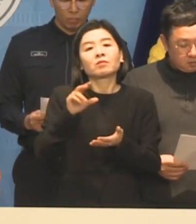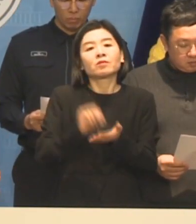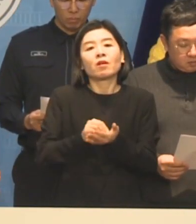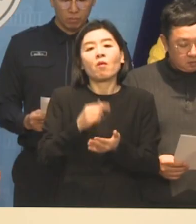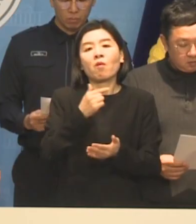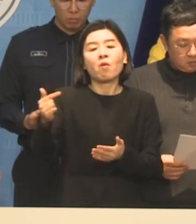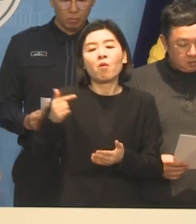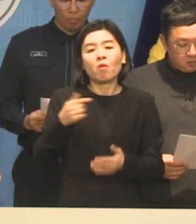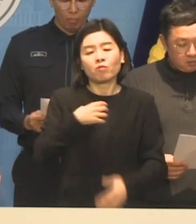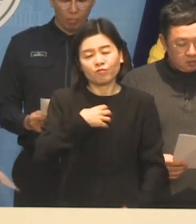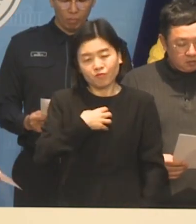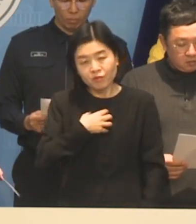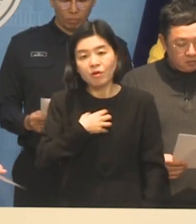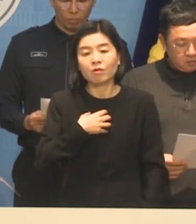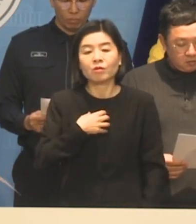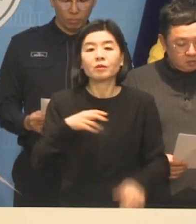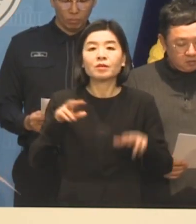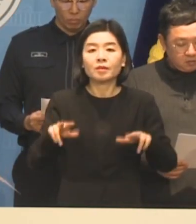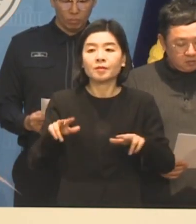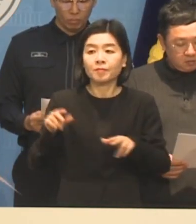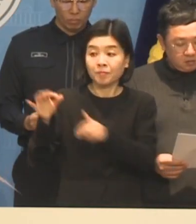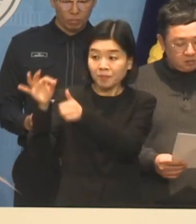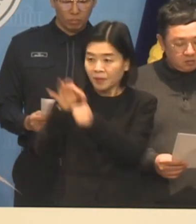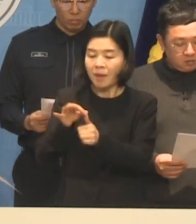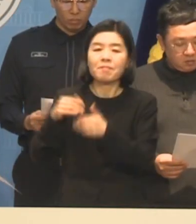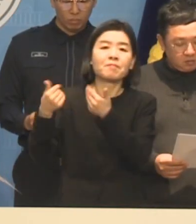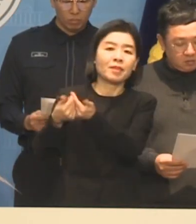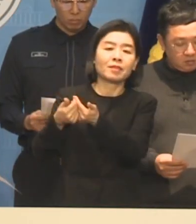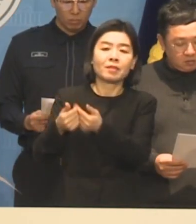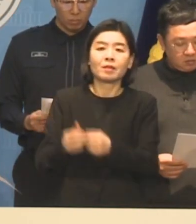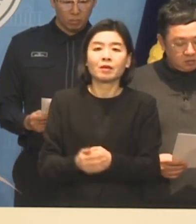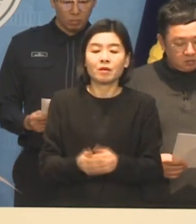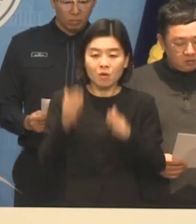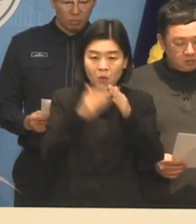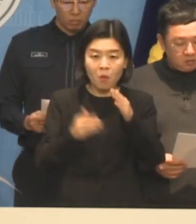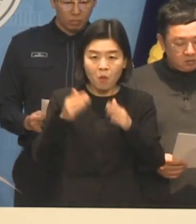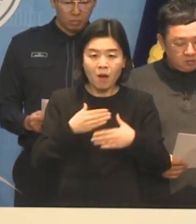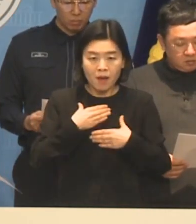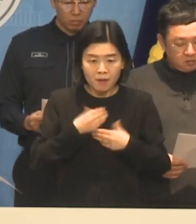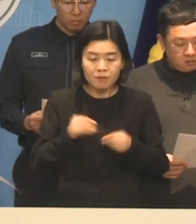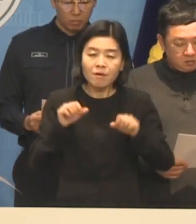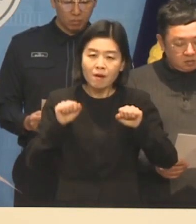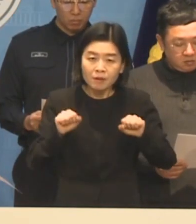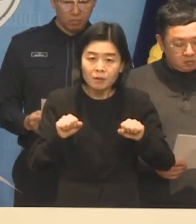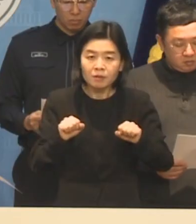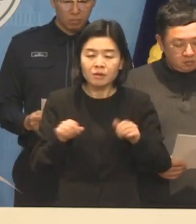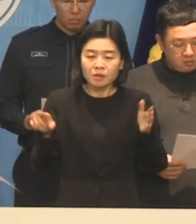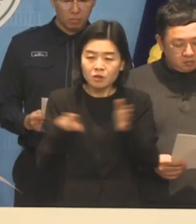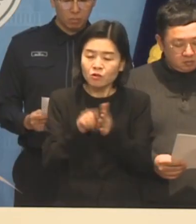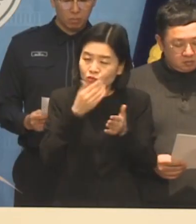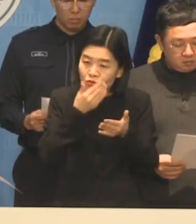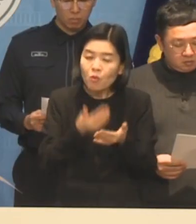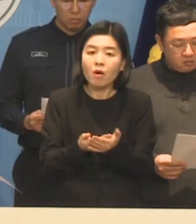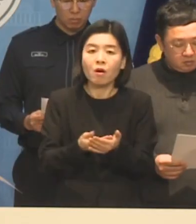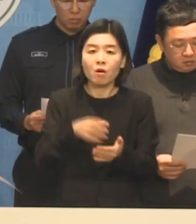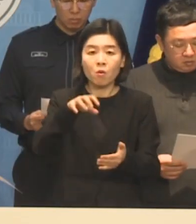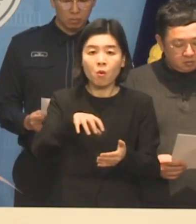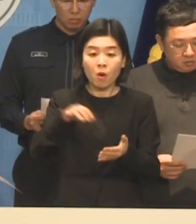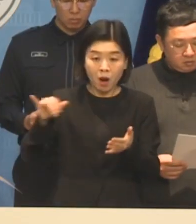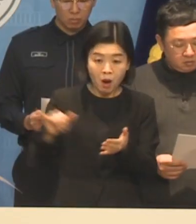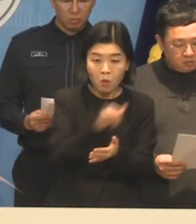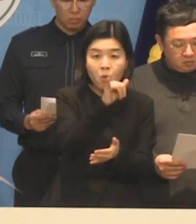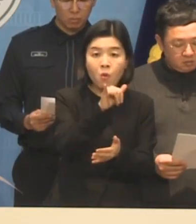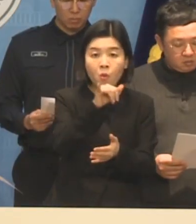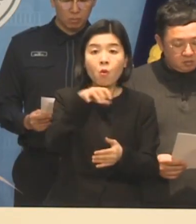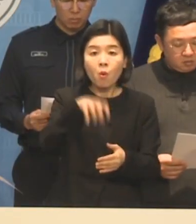대해 강력히 반대합니다. 공공의 안전과 신뢰를 담보해야 하는 정부에서 전문성과 경험이